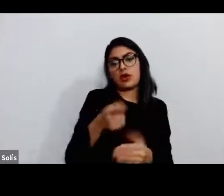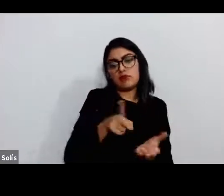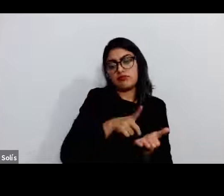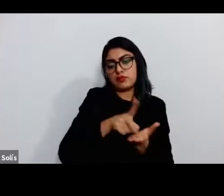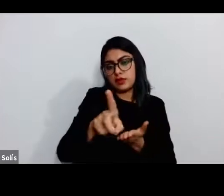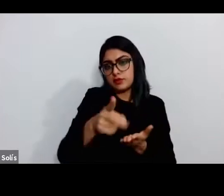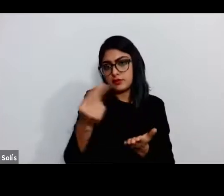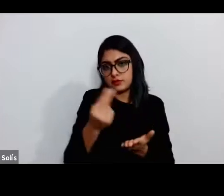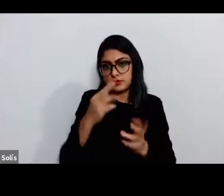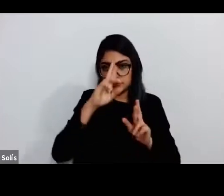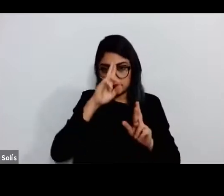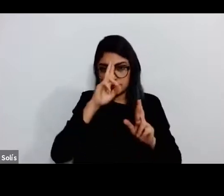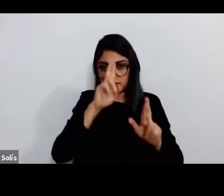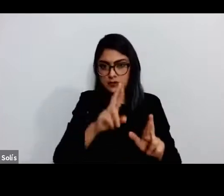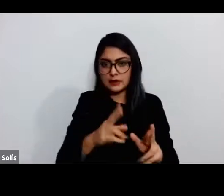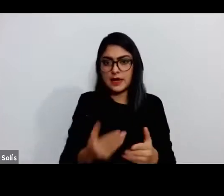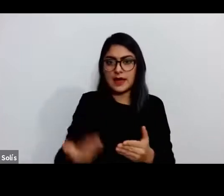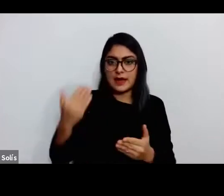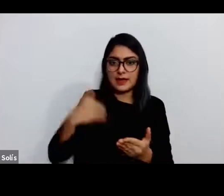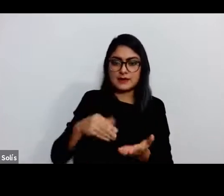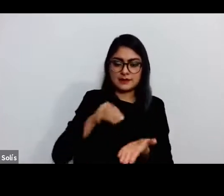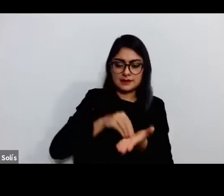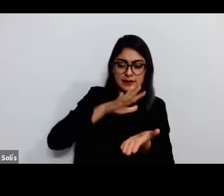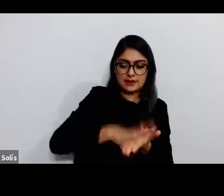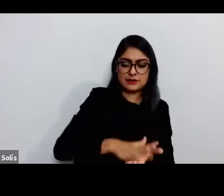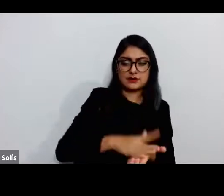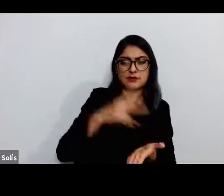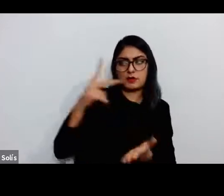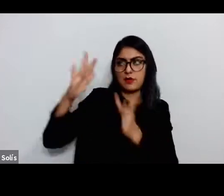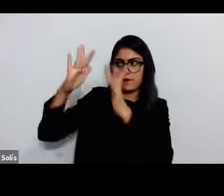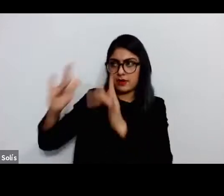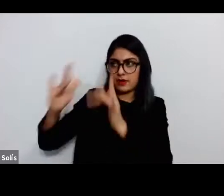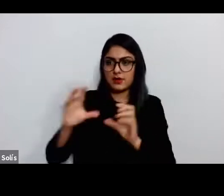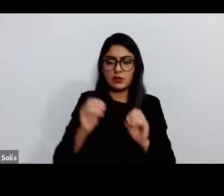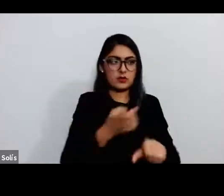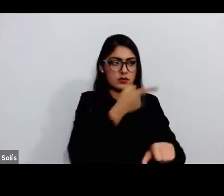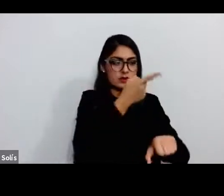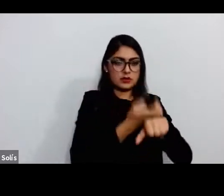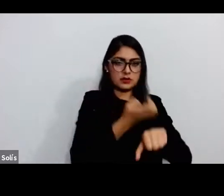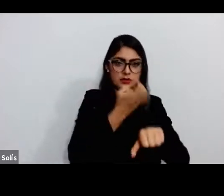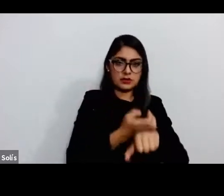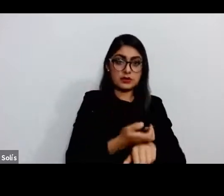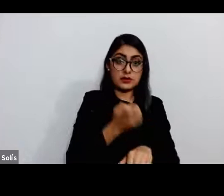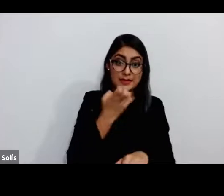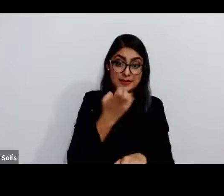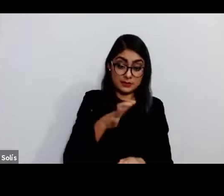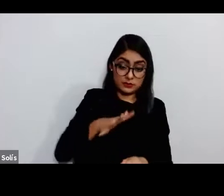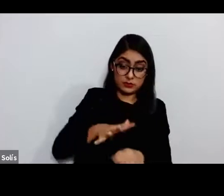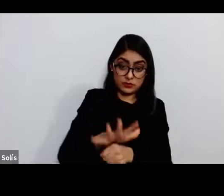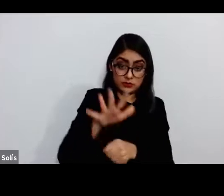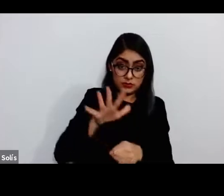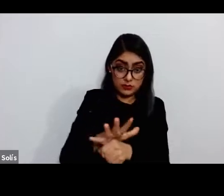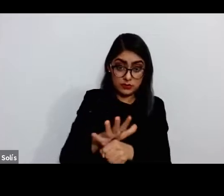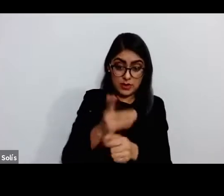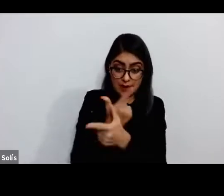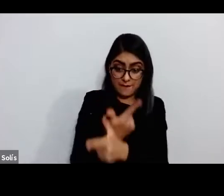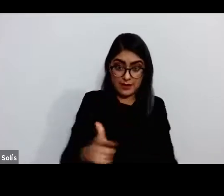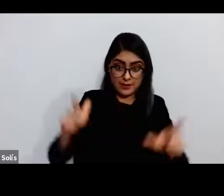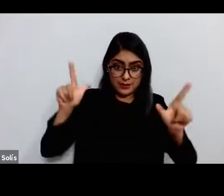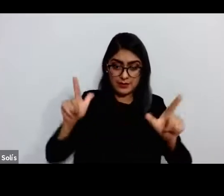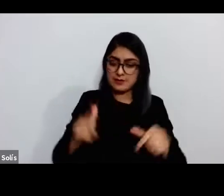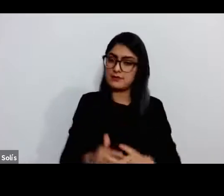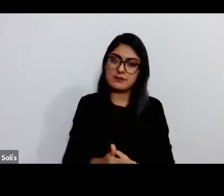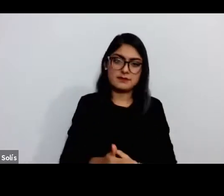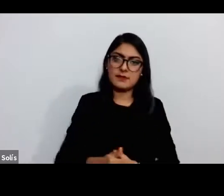declaraciones de francesa y norteamericana, no es suficiente esa concepción de la libertad para tener una